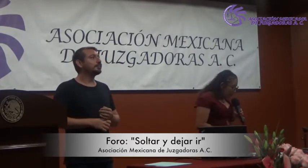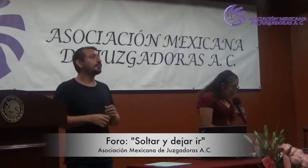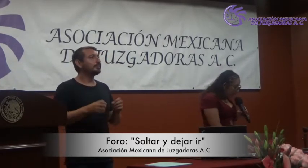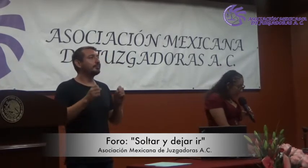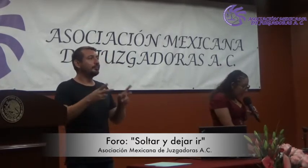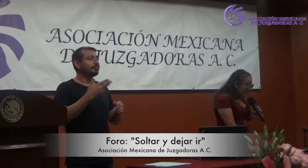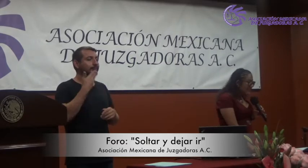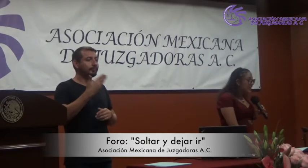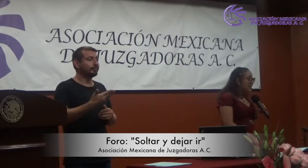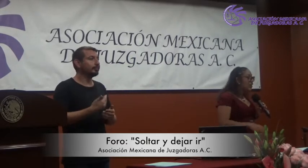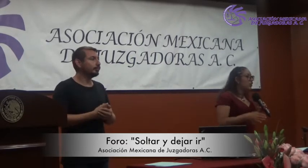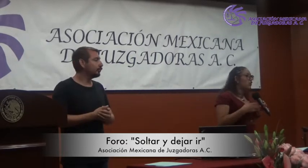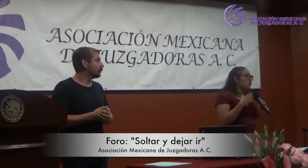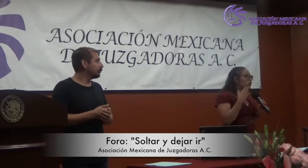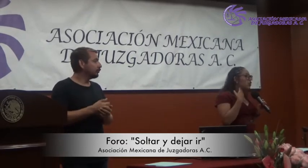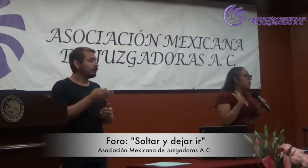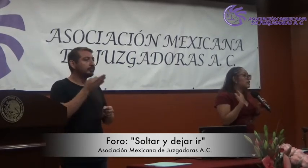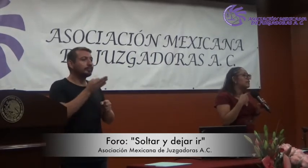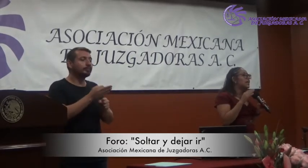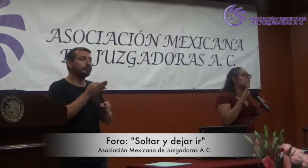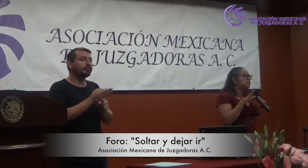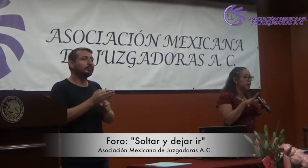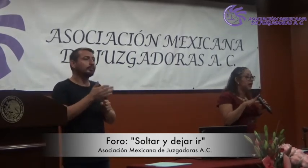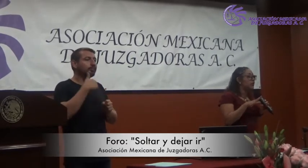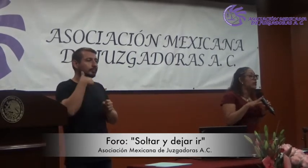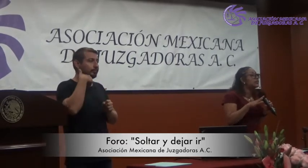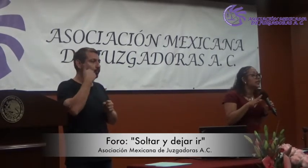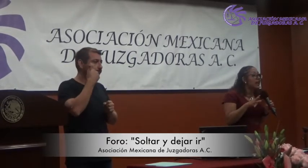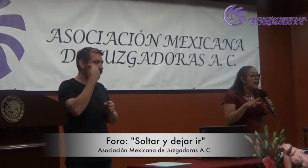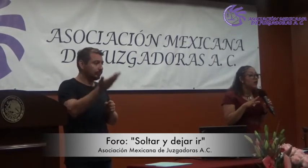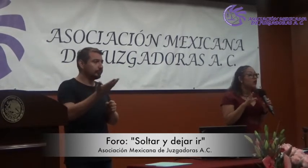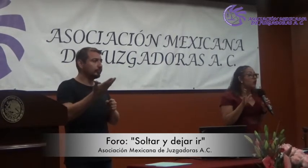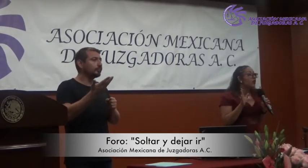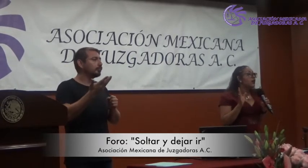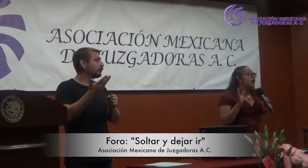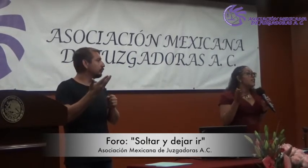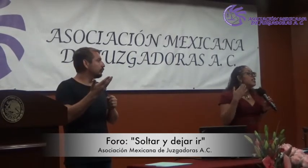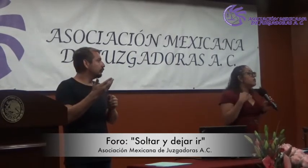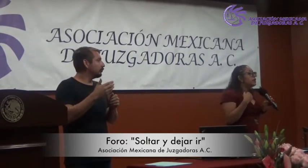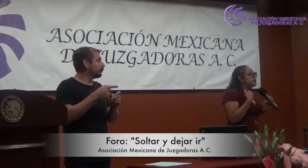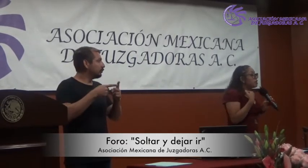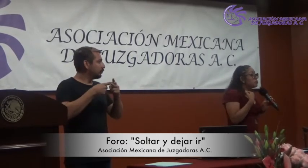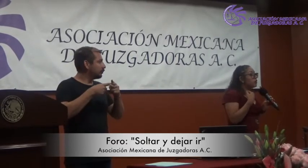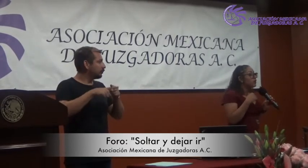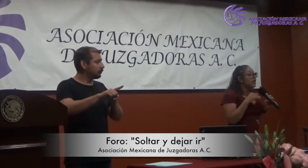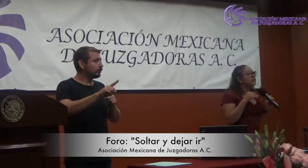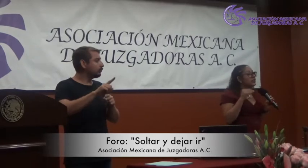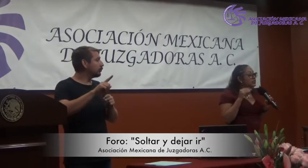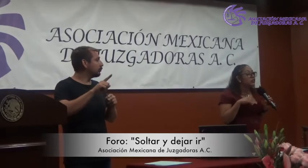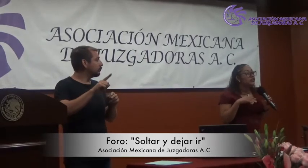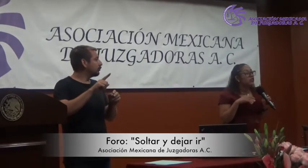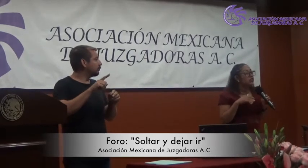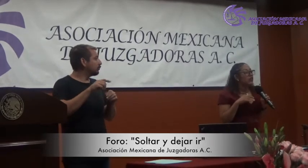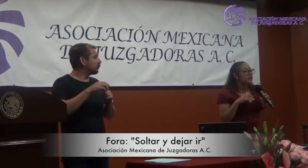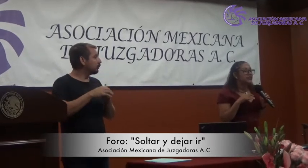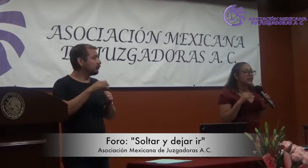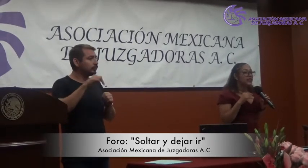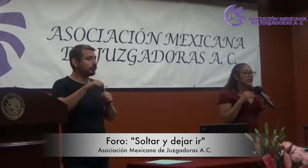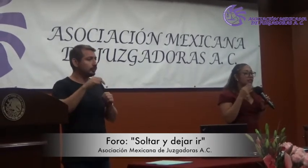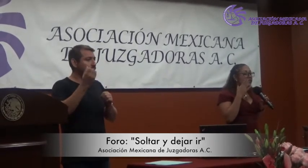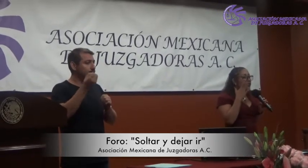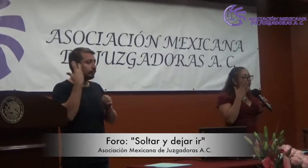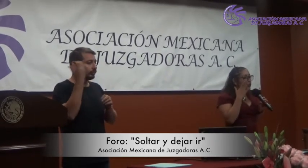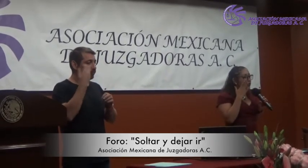Bueno, pues quiero comenzar explicándoles algo. De principio, la intención de esta